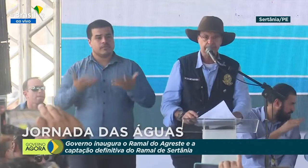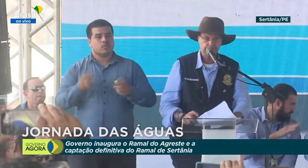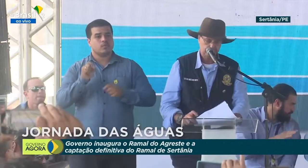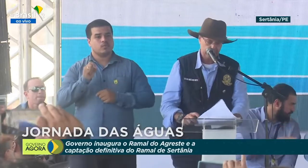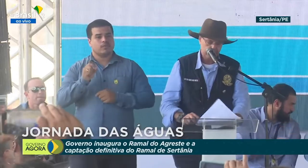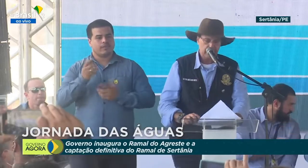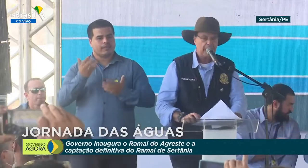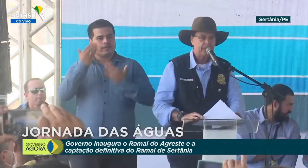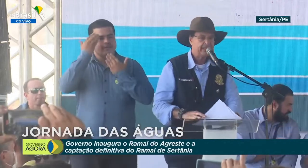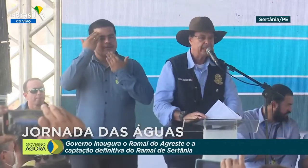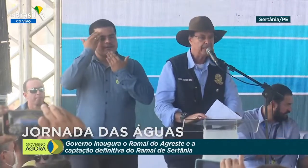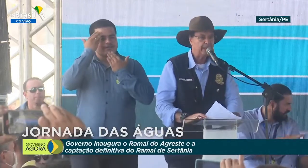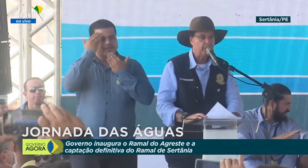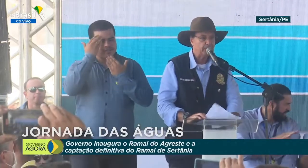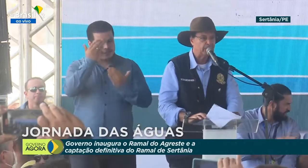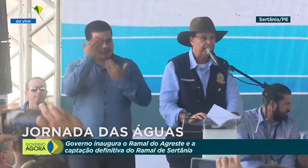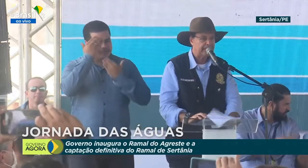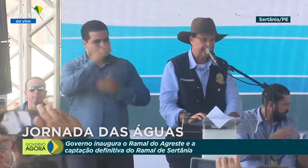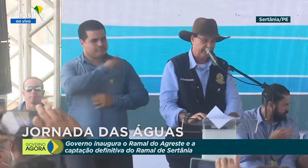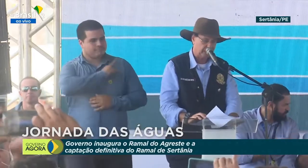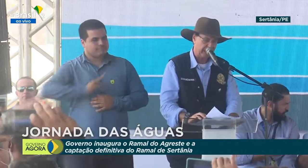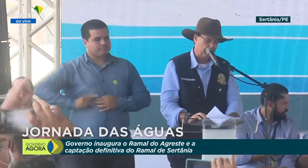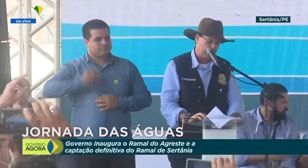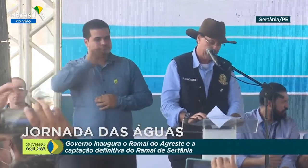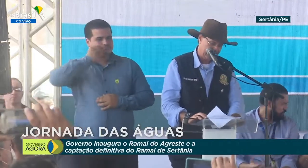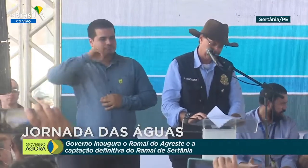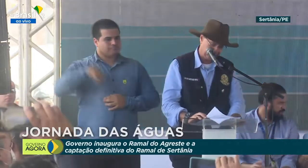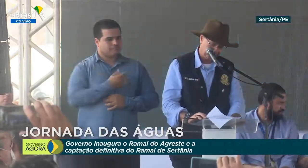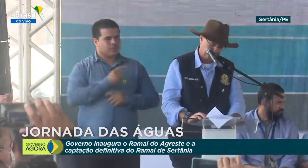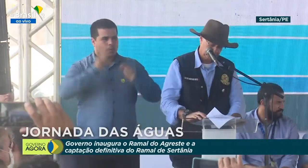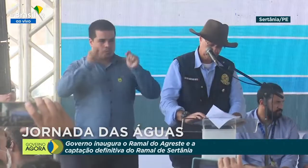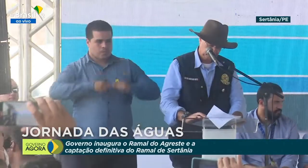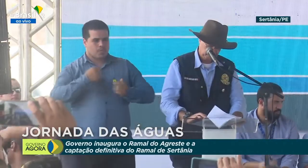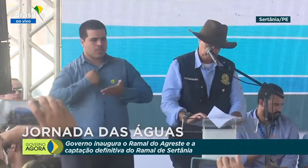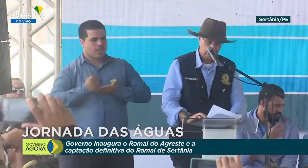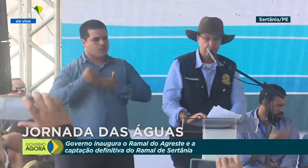agradecendo ao presidente pela oportunidade de me ajudar o meu país.